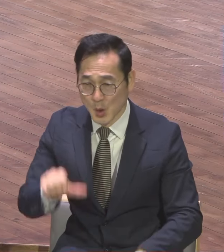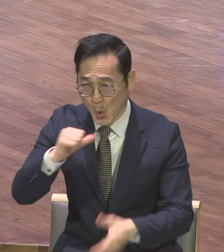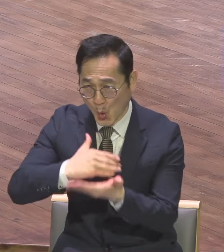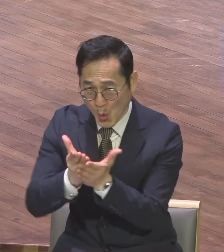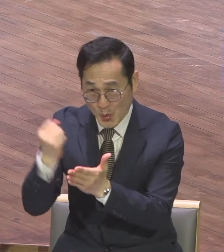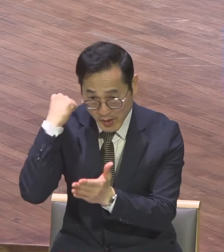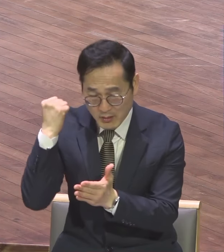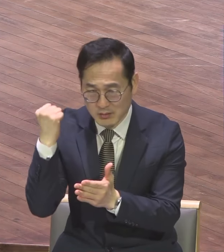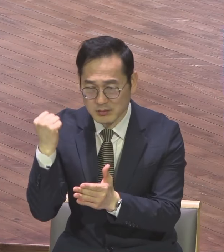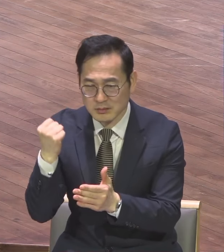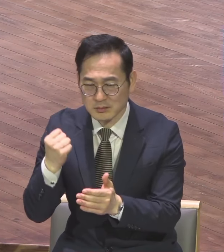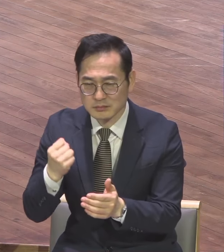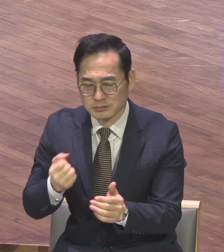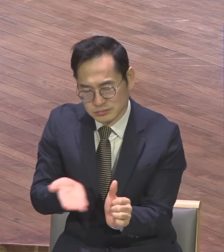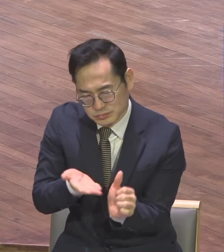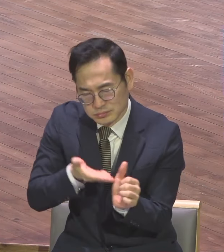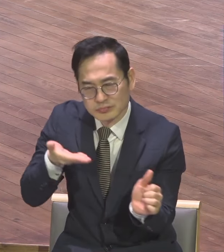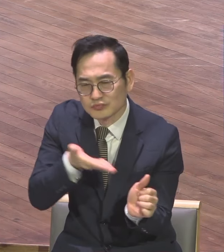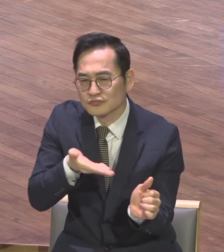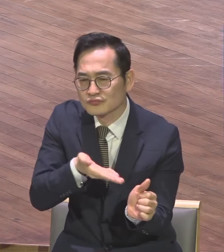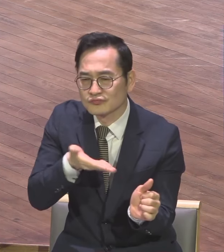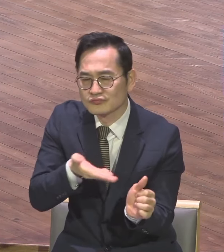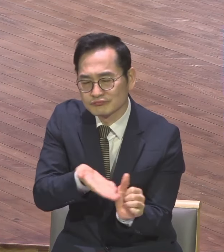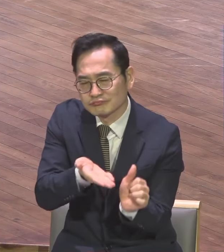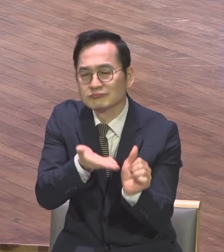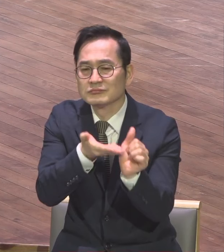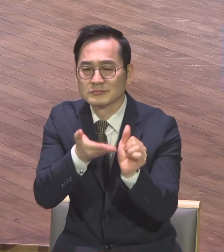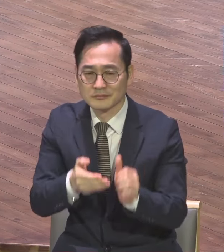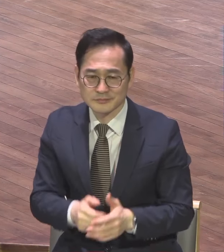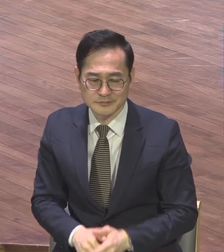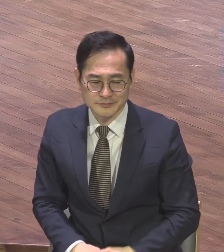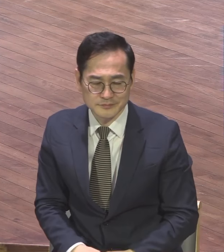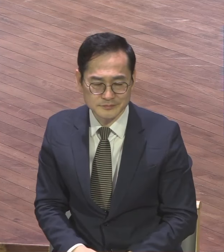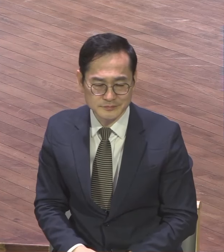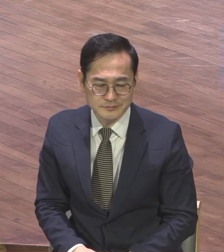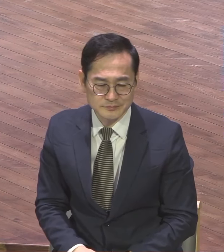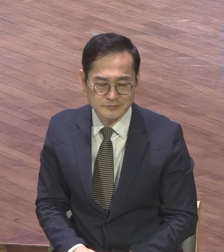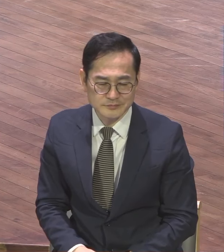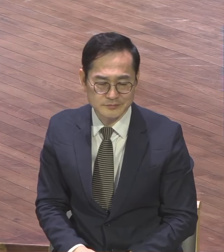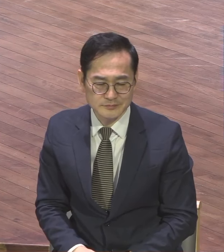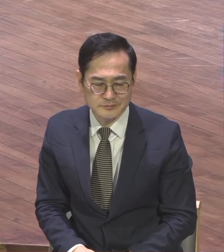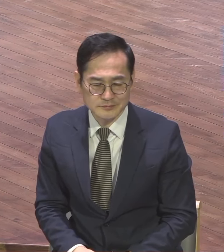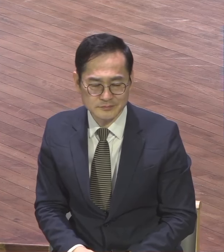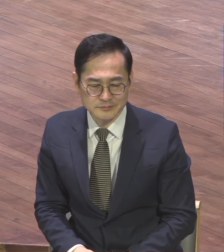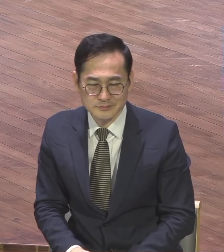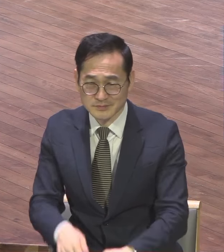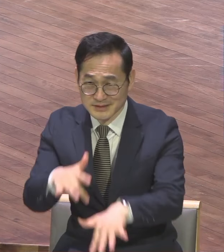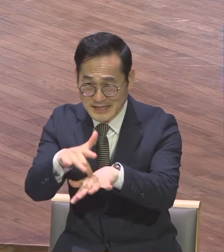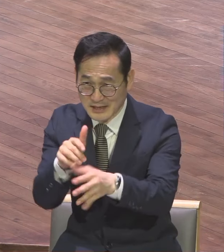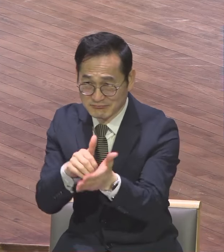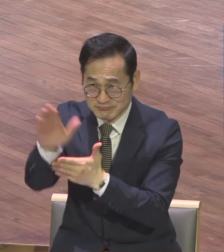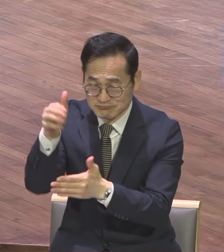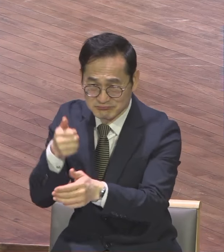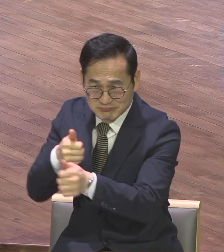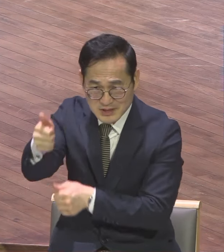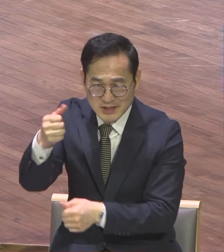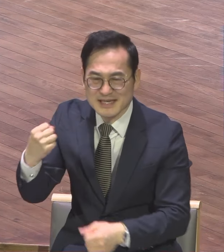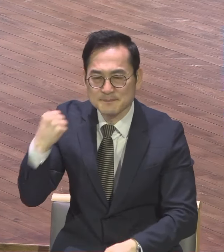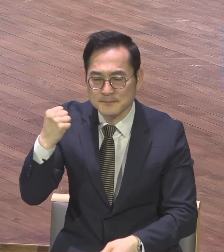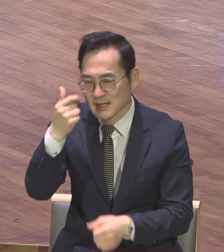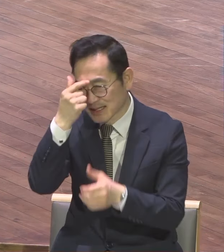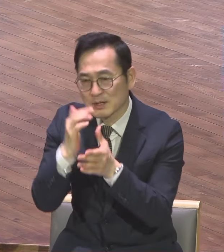경제, 인력 이 오력을 체험하는 기도, 공중권세 잡은 자를 이기는 기도가